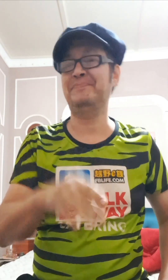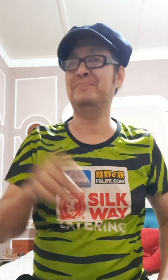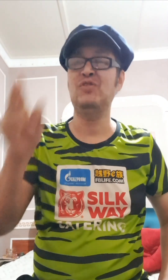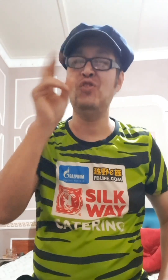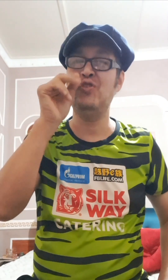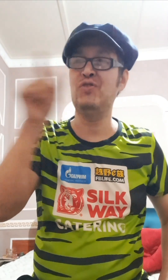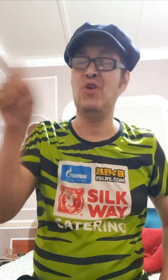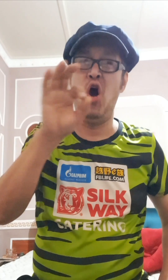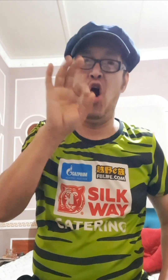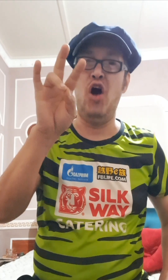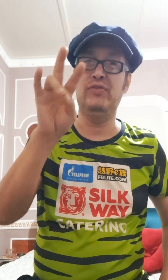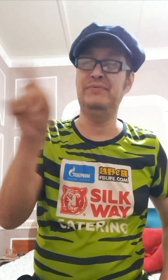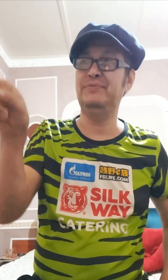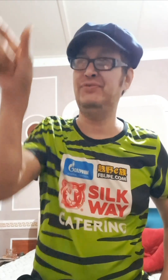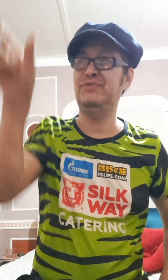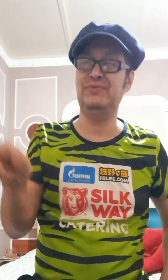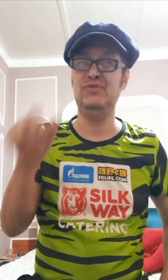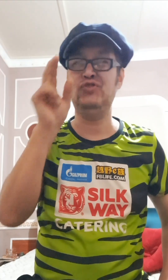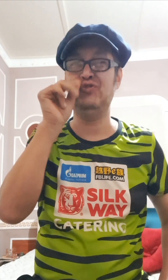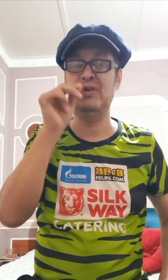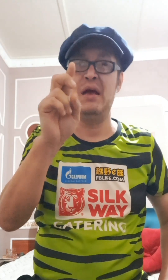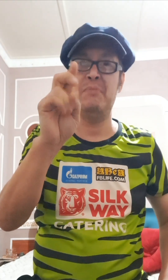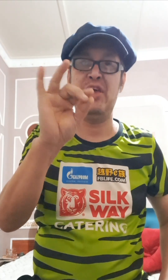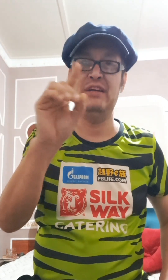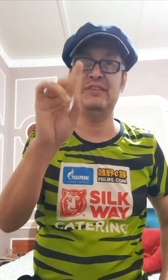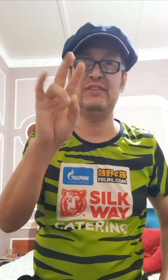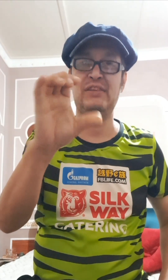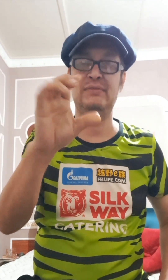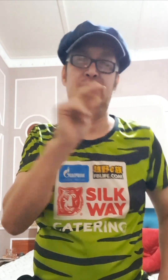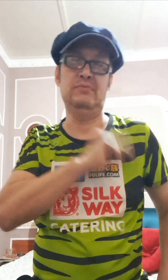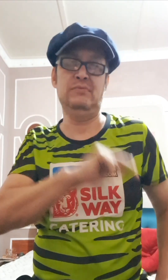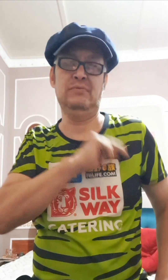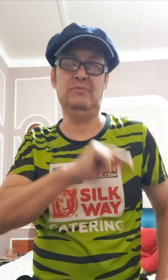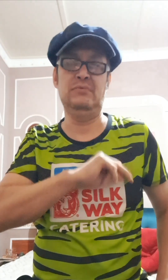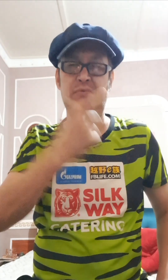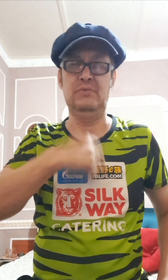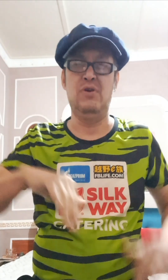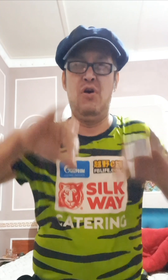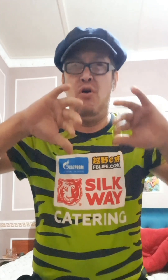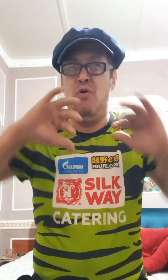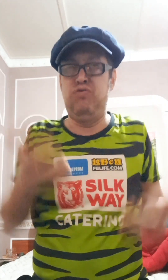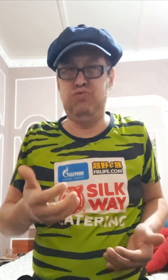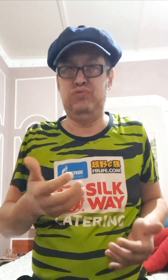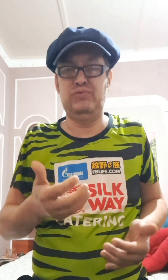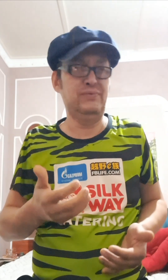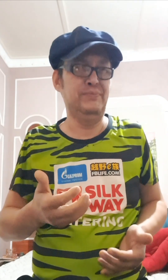roble blanco para bourbon, suministrando destilerías en todo el mundo. Los robles blancos se cortan en tiras estrechas de